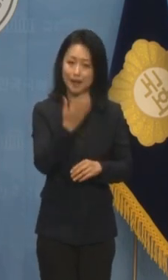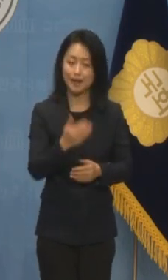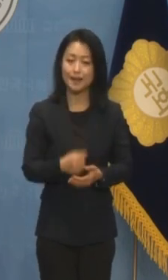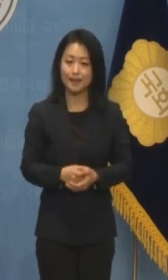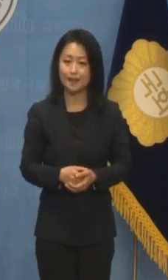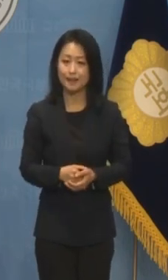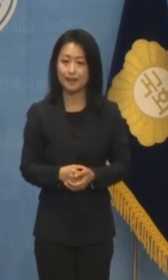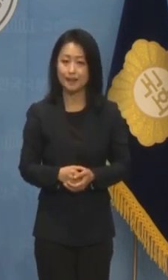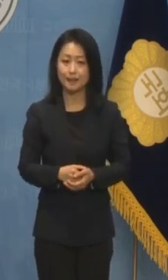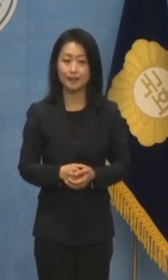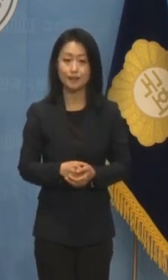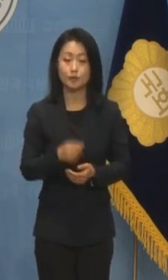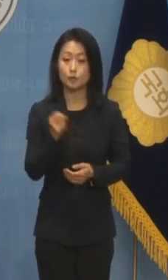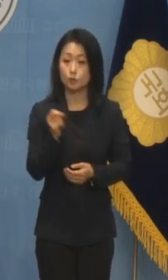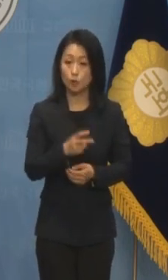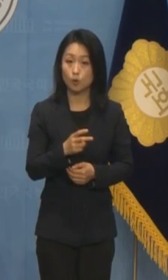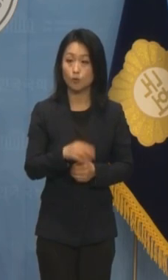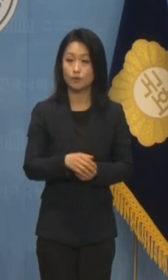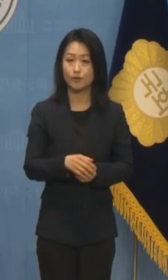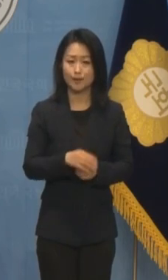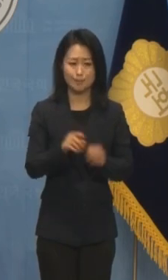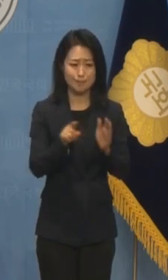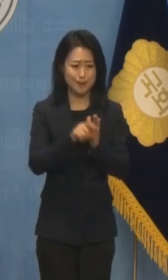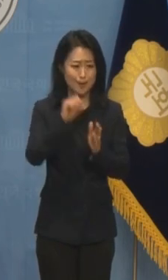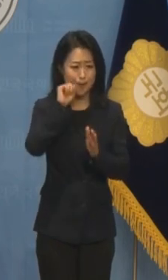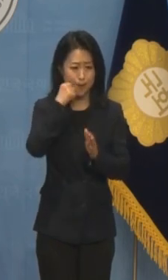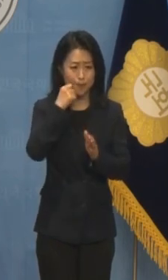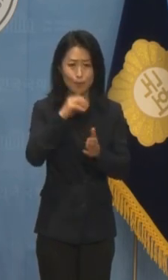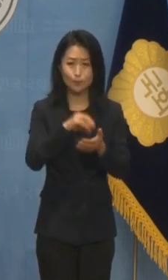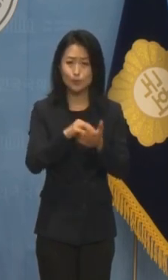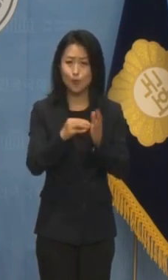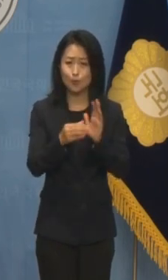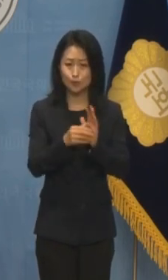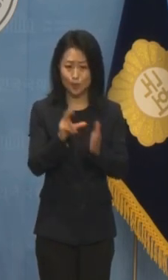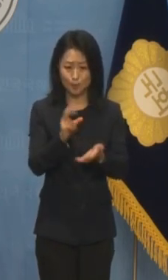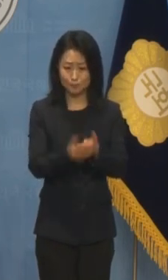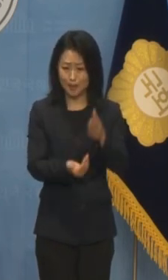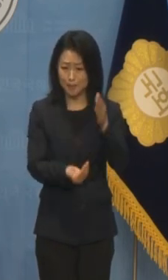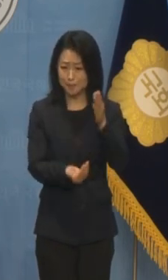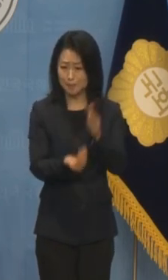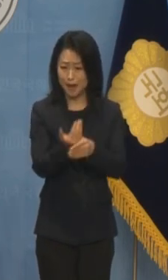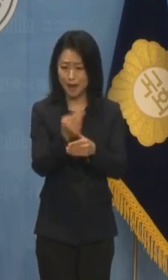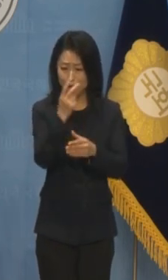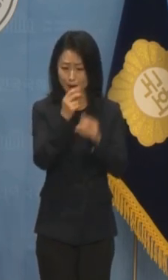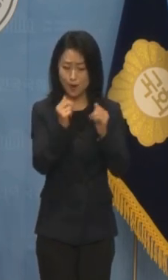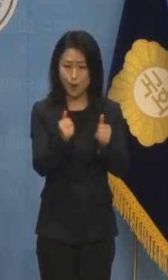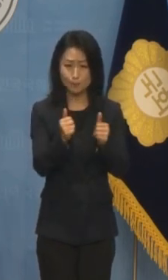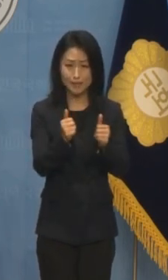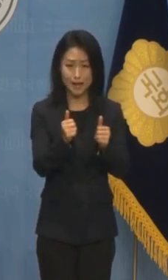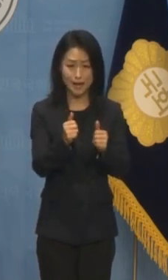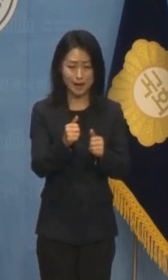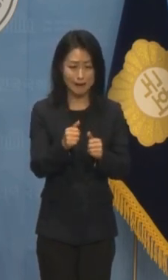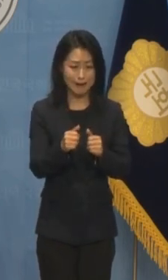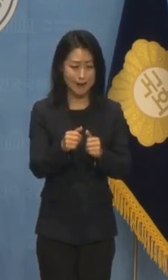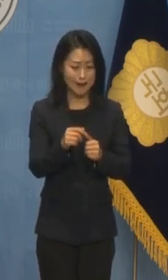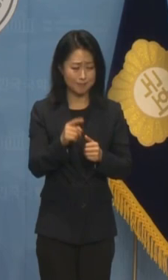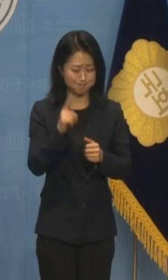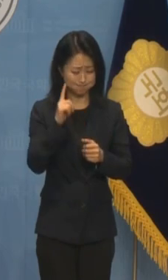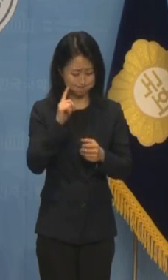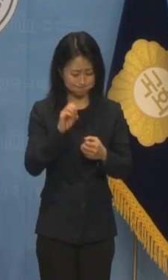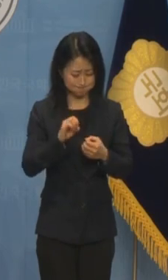것입니다. 무엇보다 차마 믿기조차 어려운 이 심각한 검찰 기강 문란